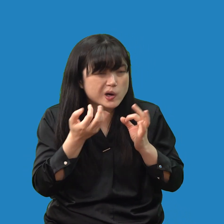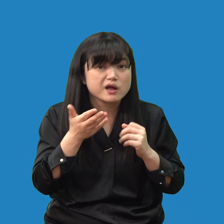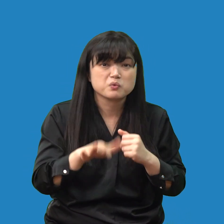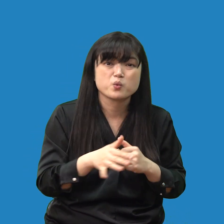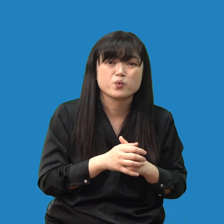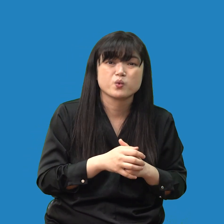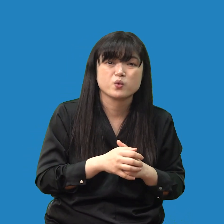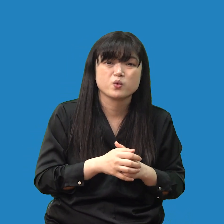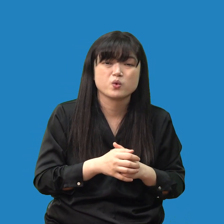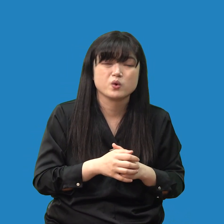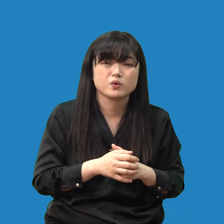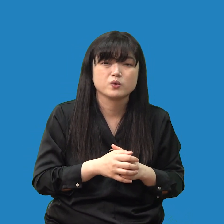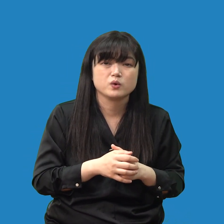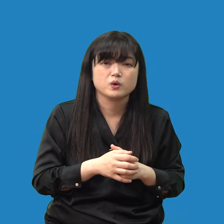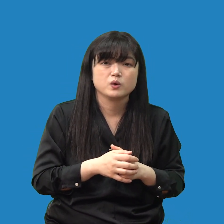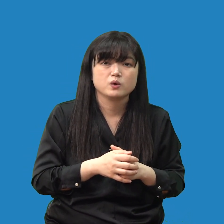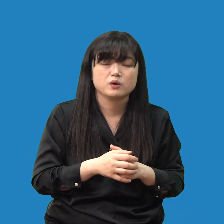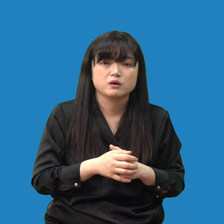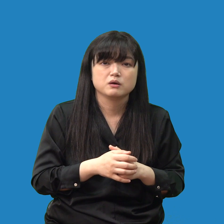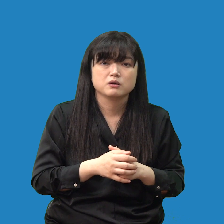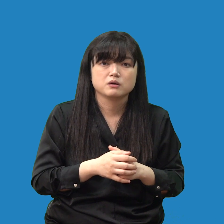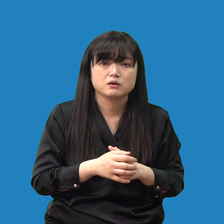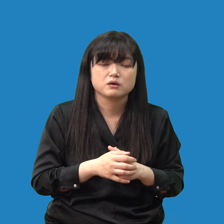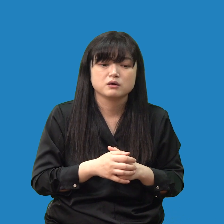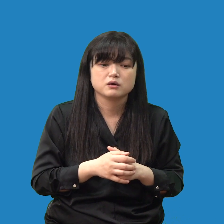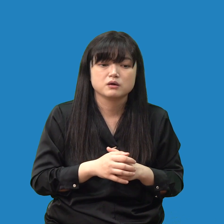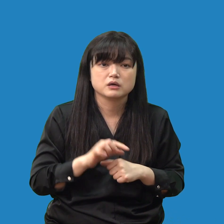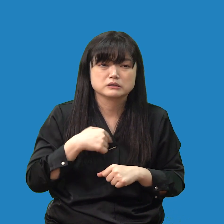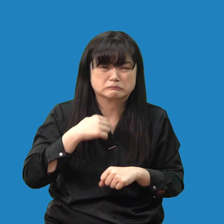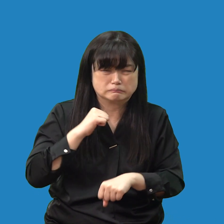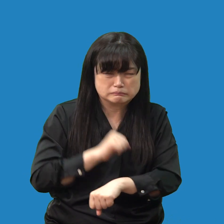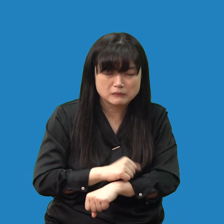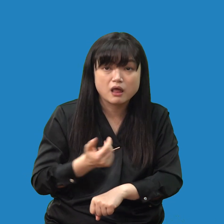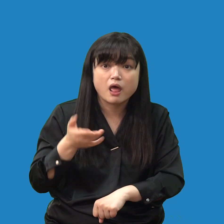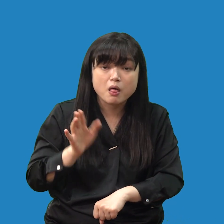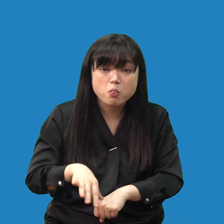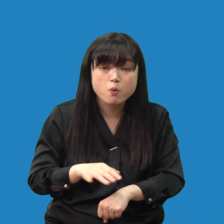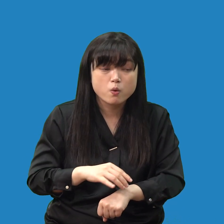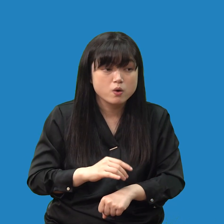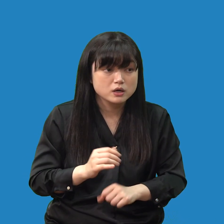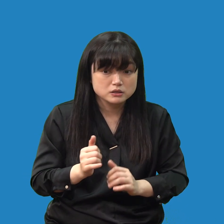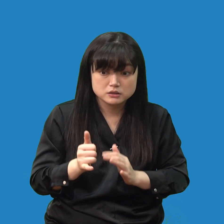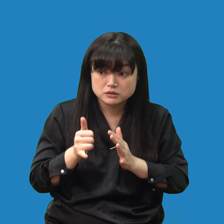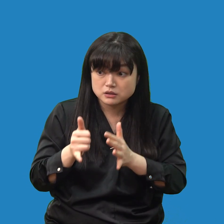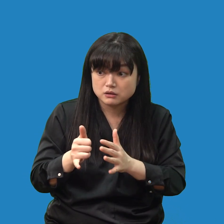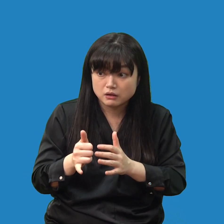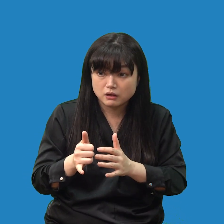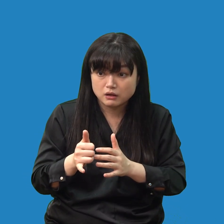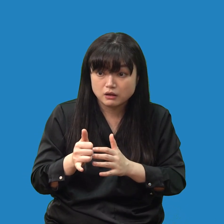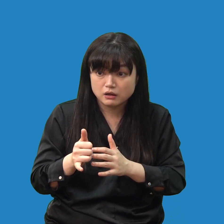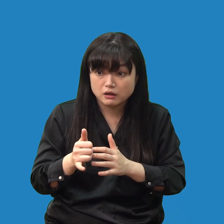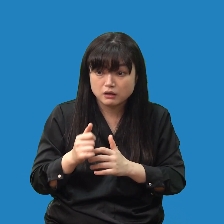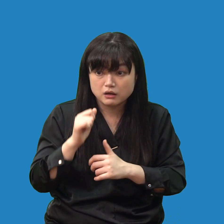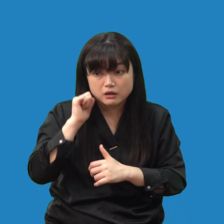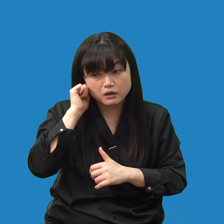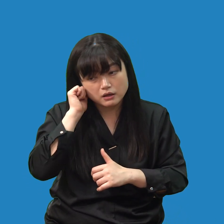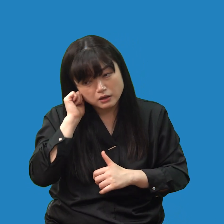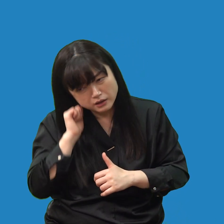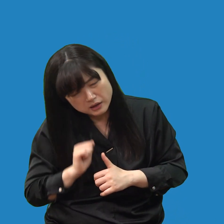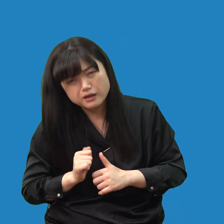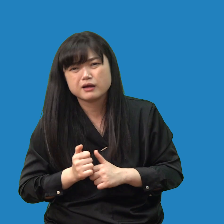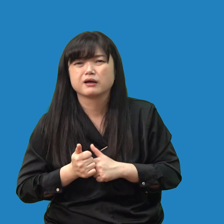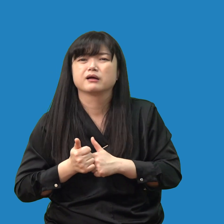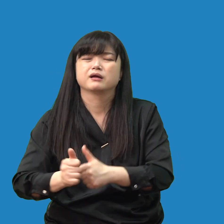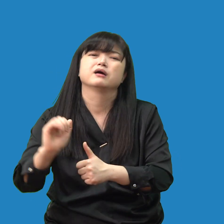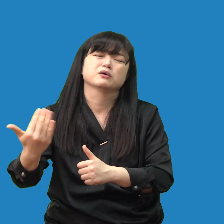또 그 사람 자신의 차질이 좋다 하더라도 이 시대에 순응하라는